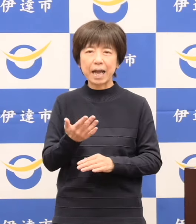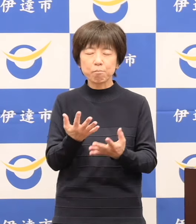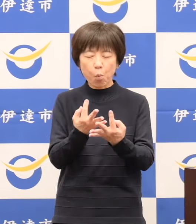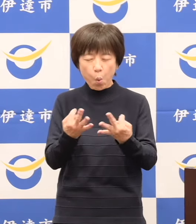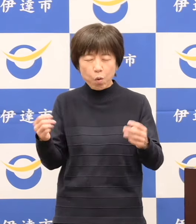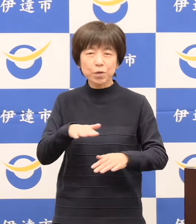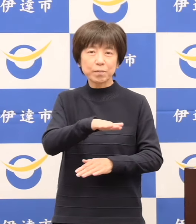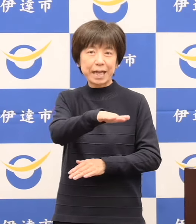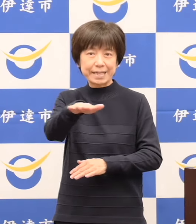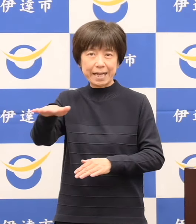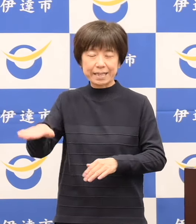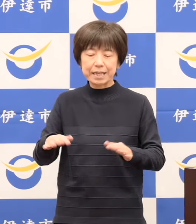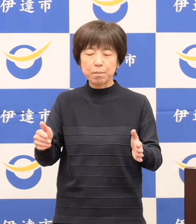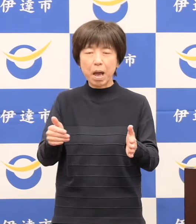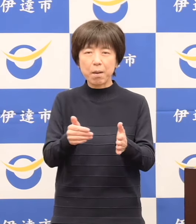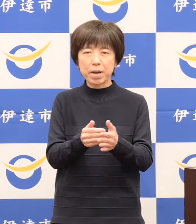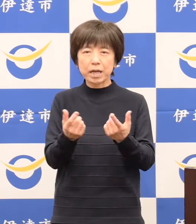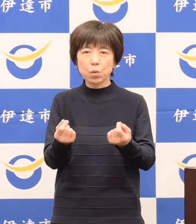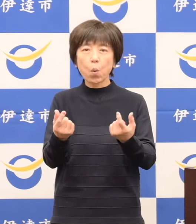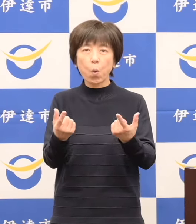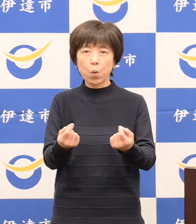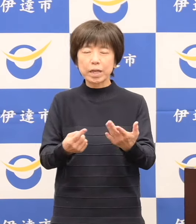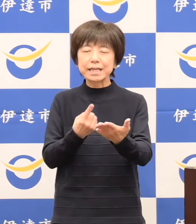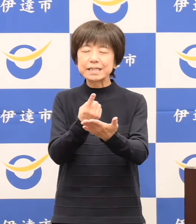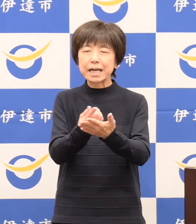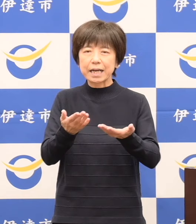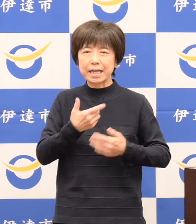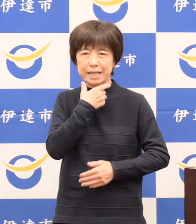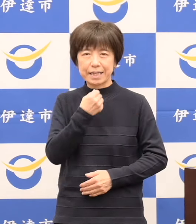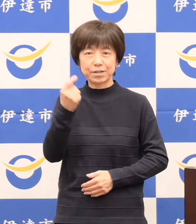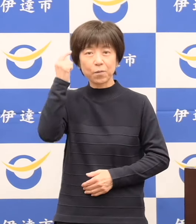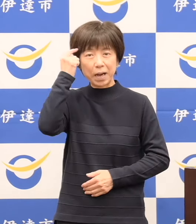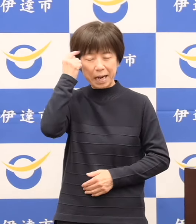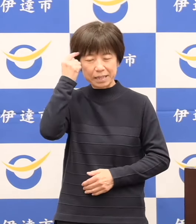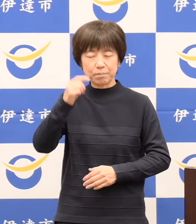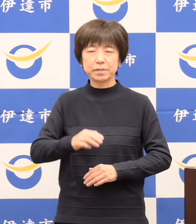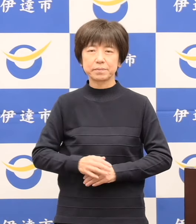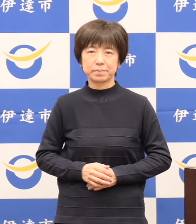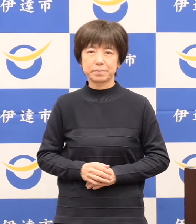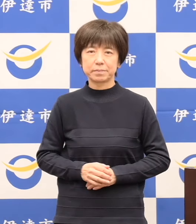に今まで通りご参加をいただきたいと考えております。